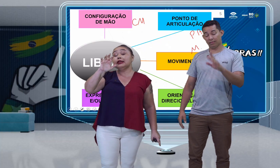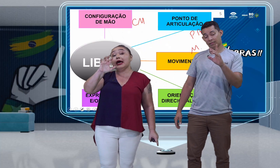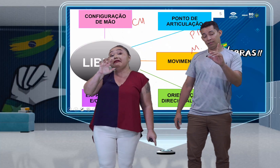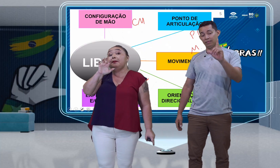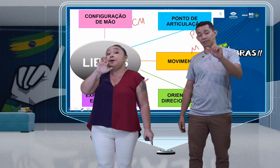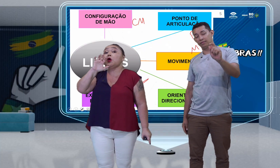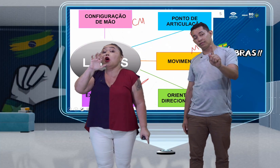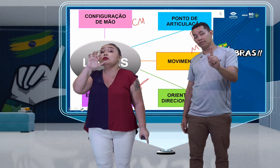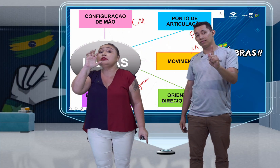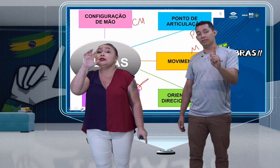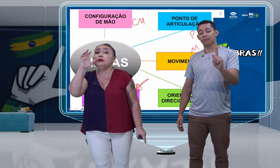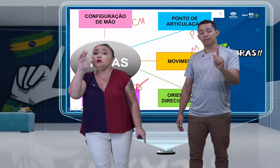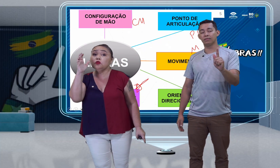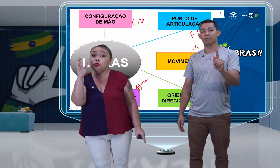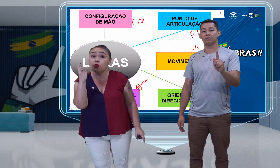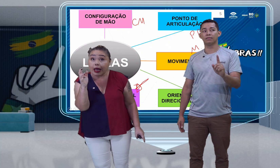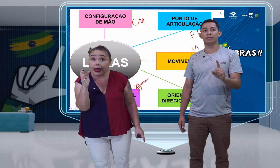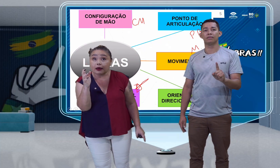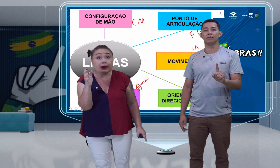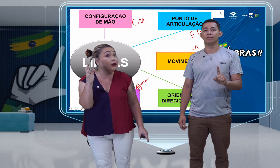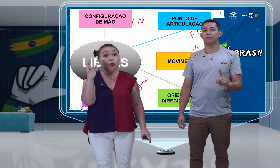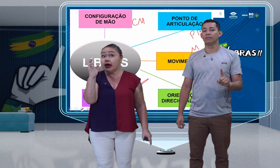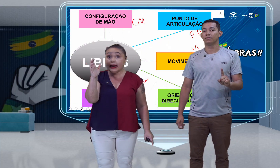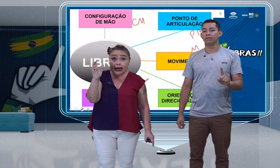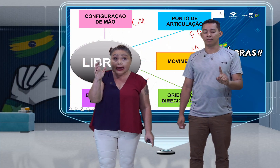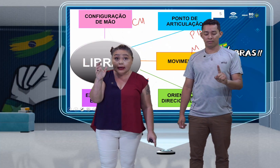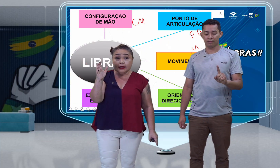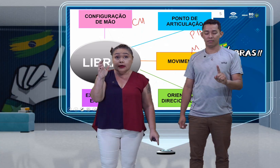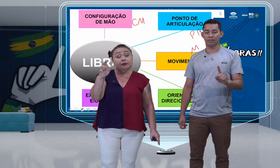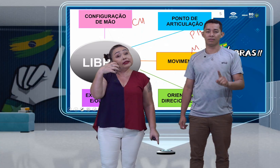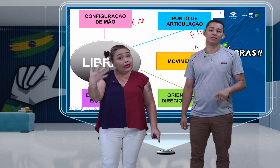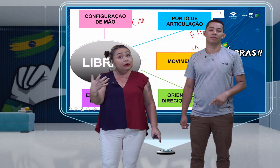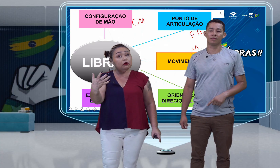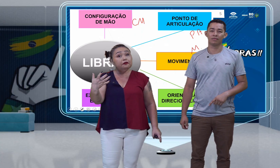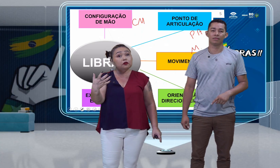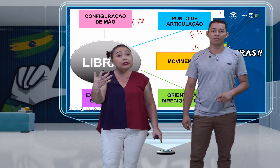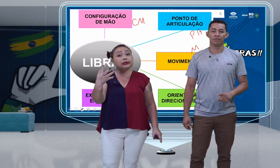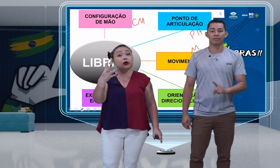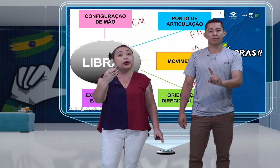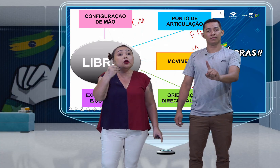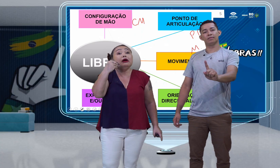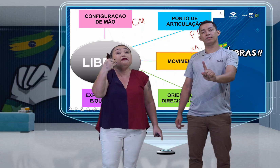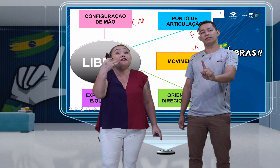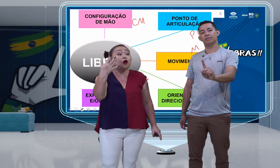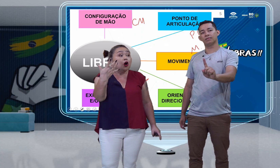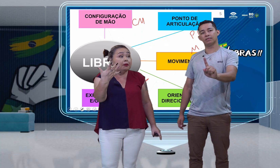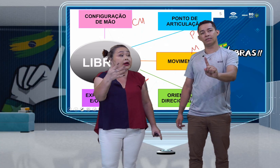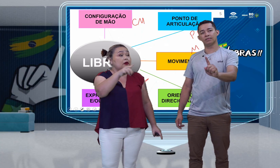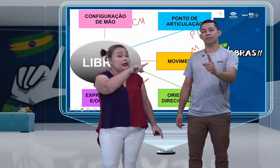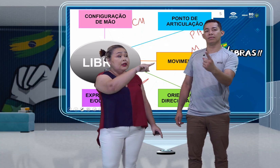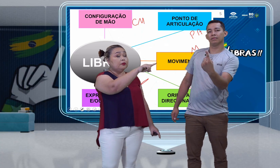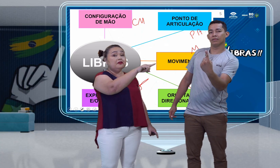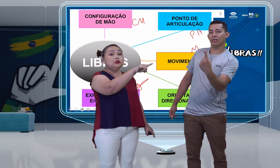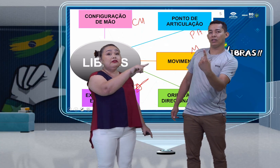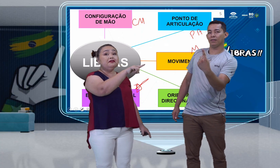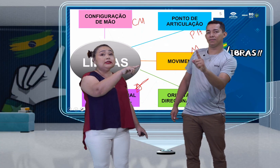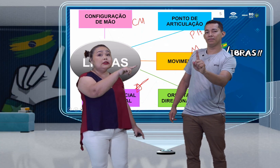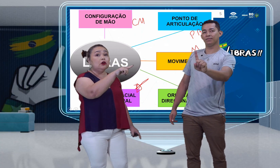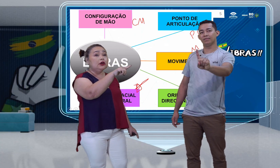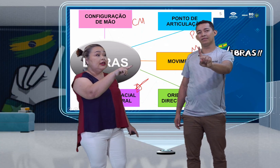estava próximo do A, mas não era A. Mas era uma configuração, era uma forma, olha aí, o professor vai fazer, ó.